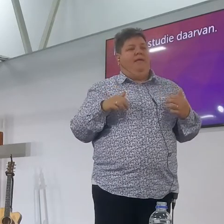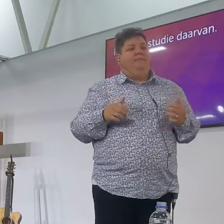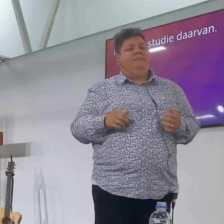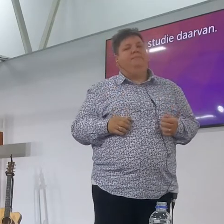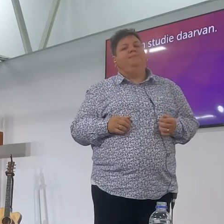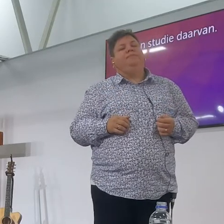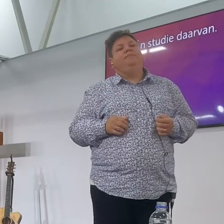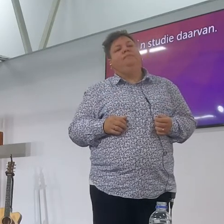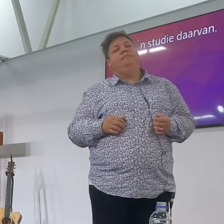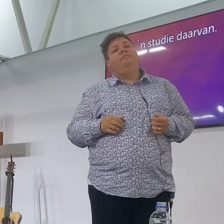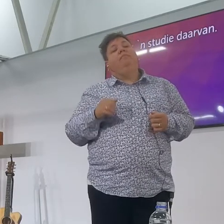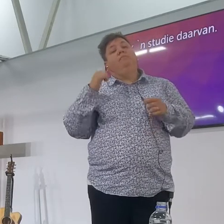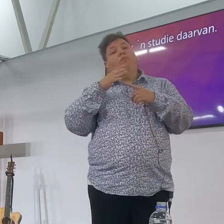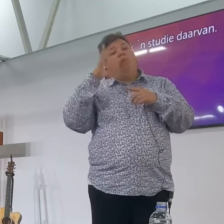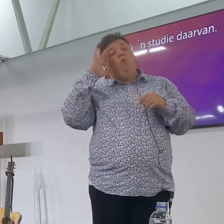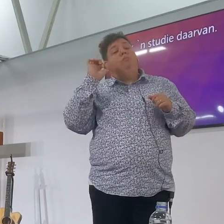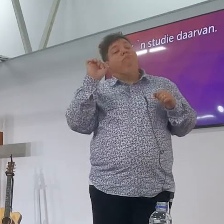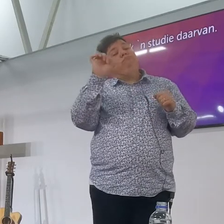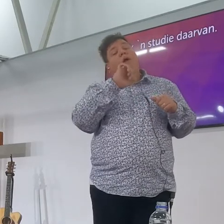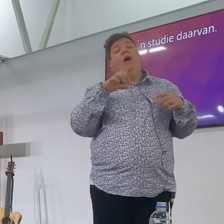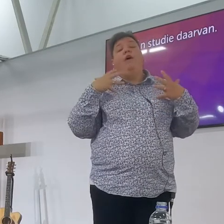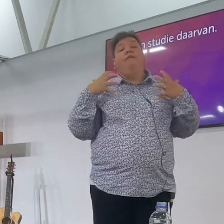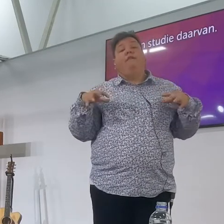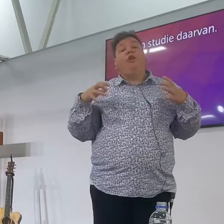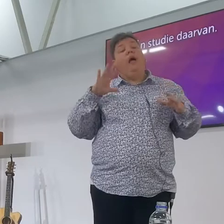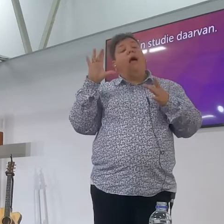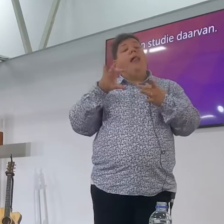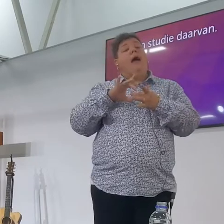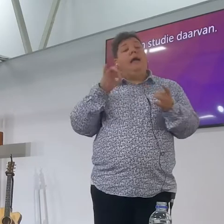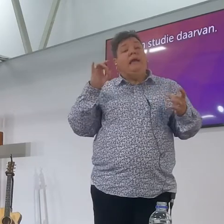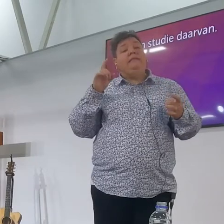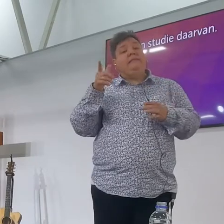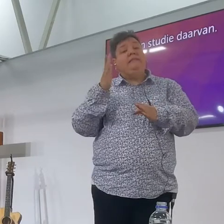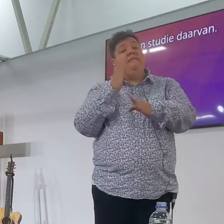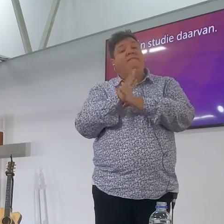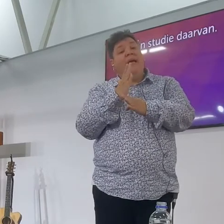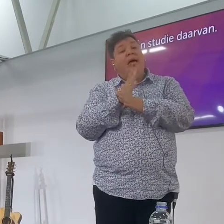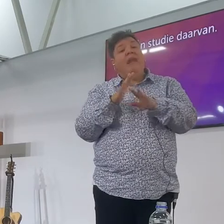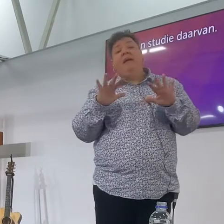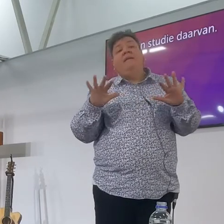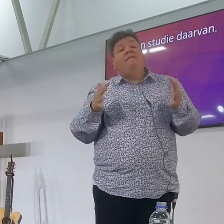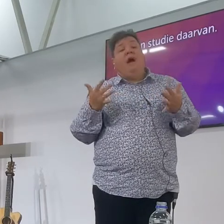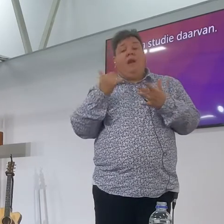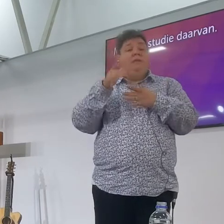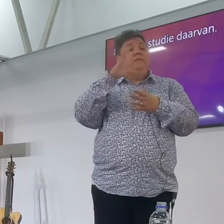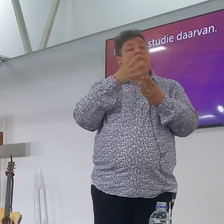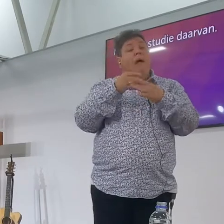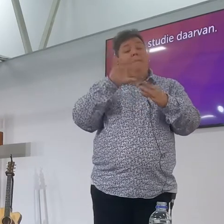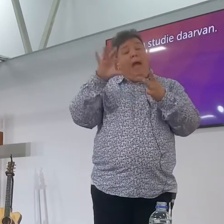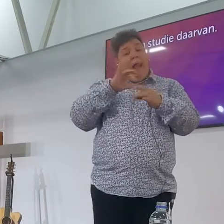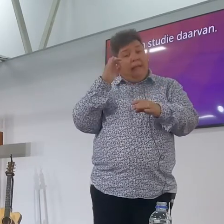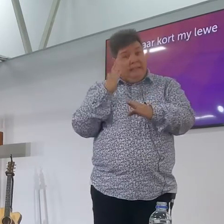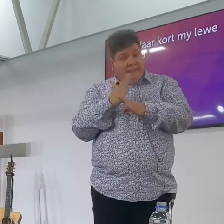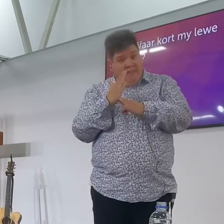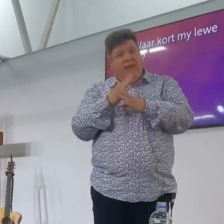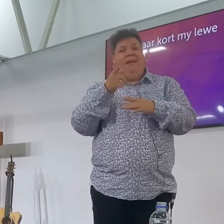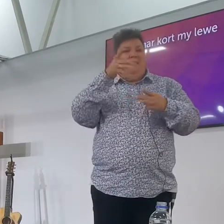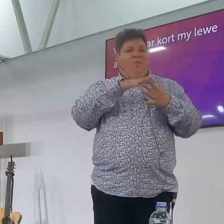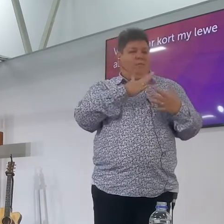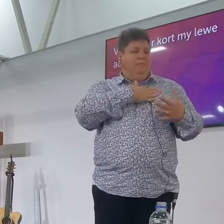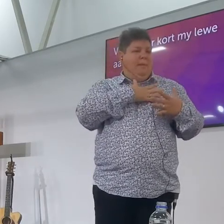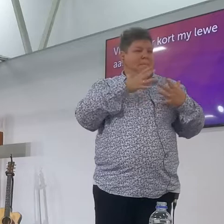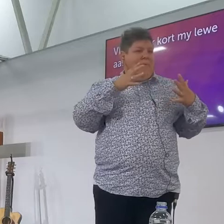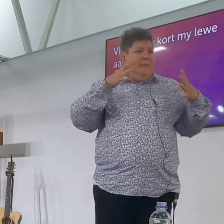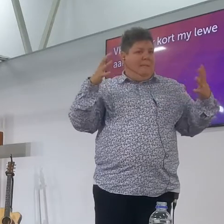is en maak seker jy weet in jou lewe waar die Heilige Gees besig is om te werk. Want as jy saam met die Heilige Gees werk, dis wanneer die Gees vervulling beleef.